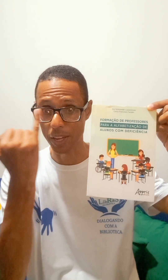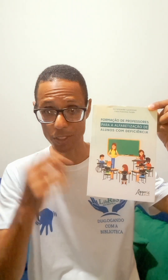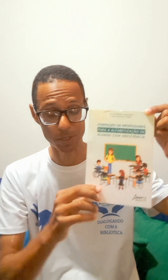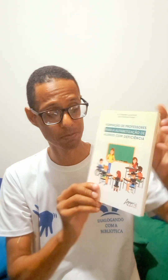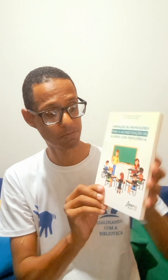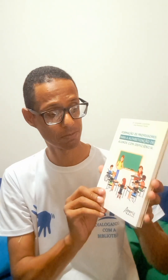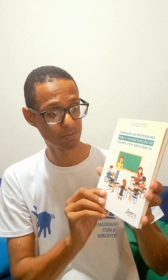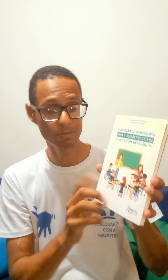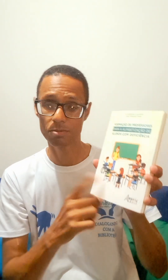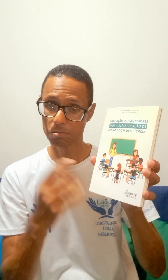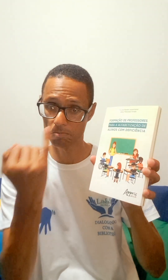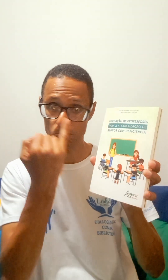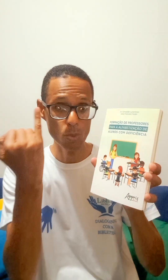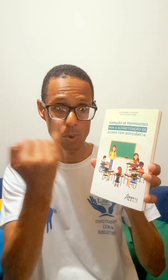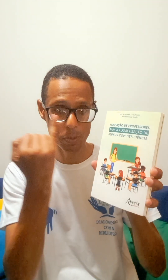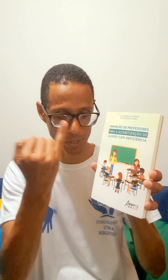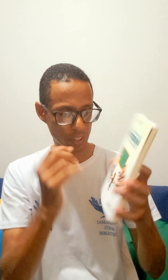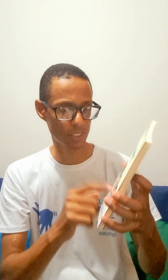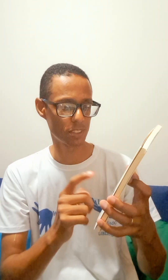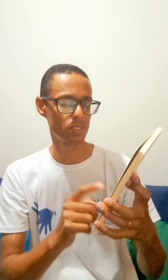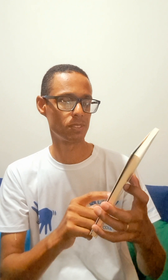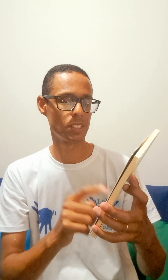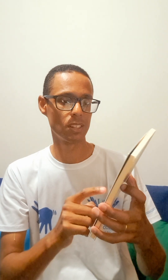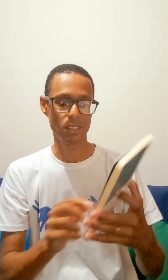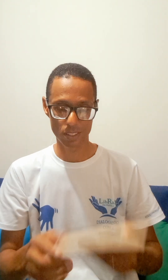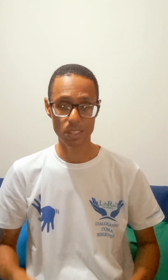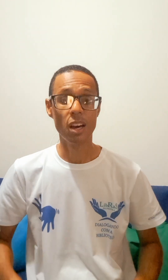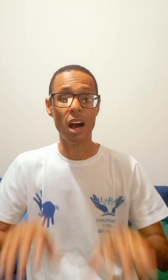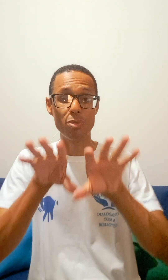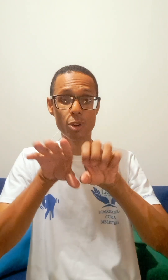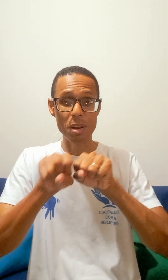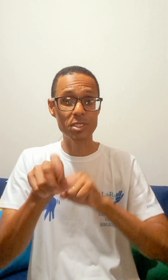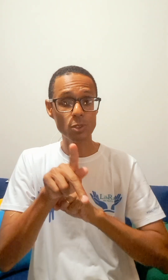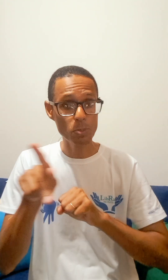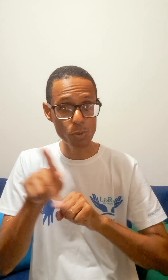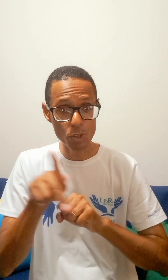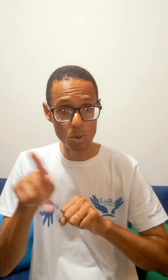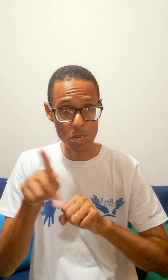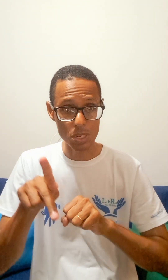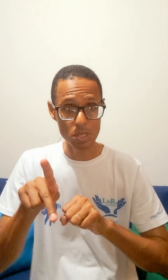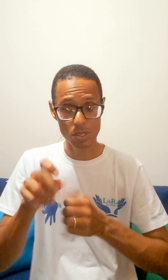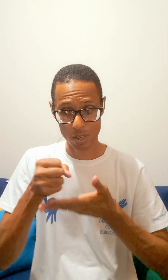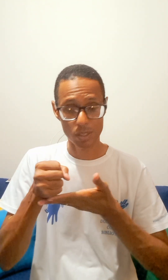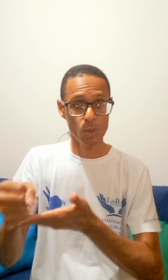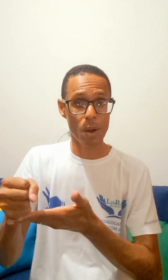Importante. Muito importante. A formação de professores no